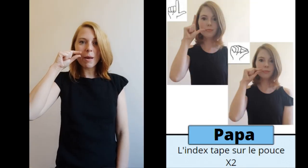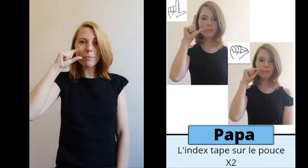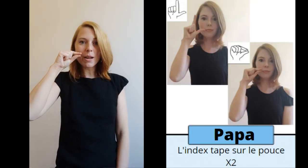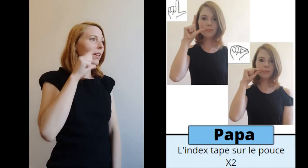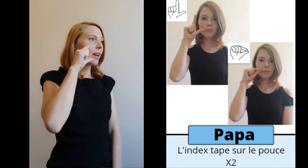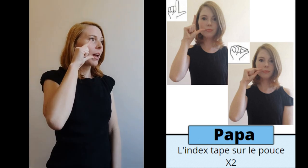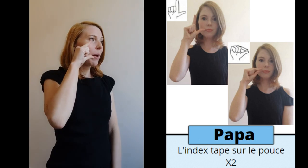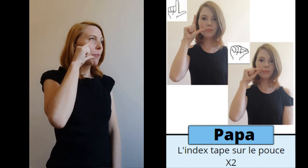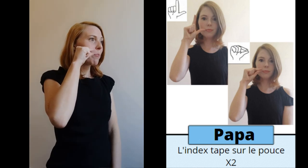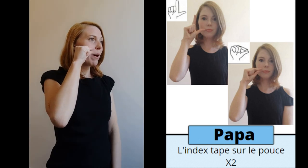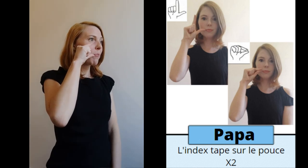de parler.